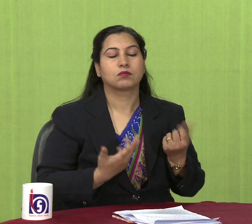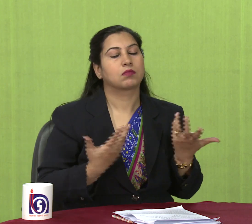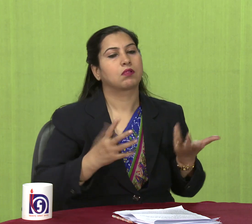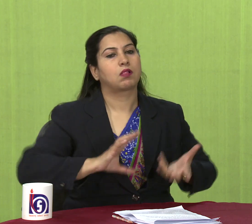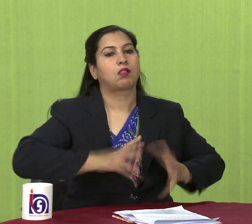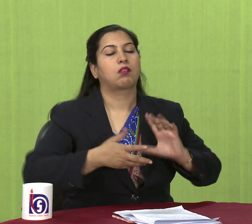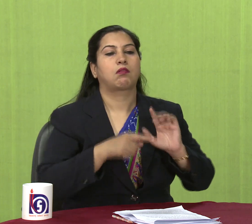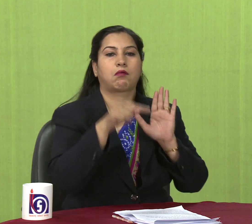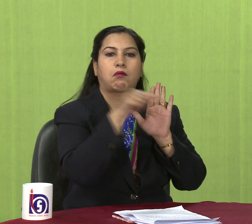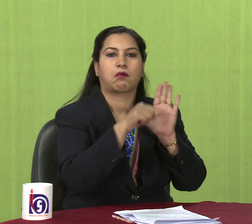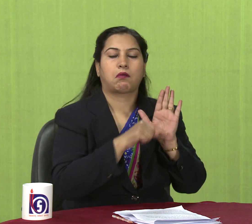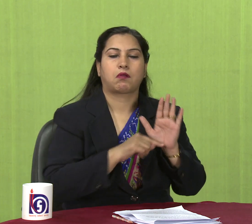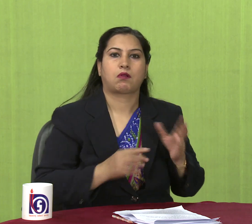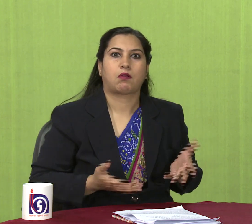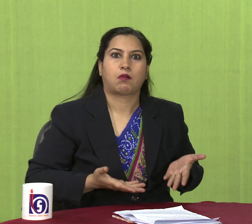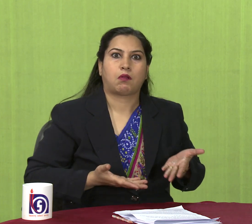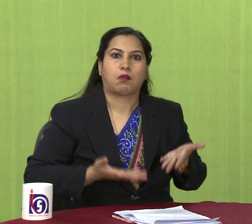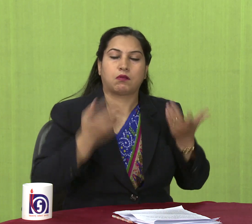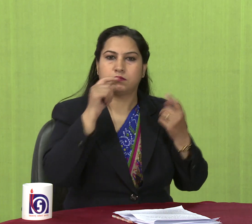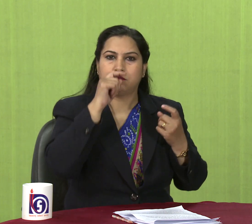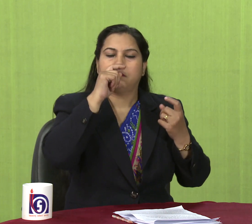बुरी हो जाती है।